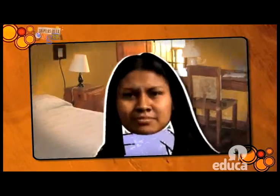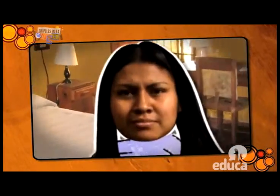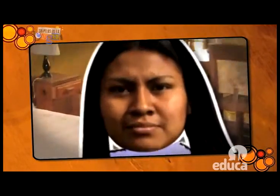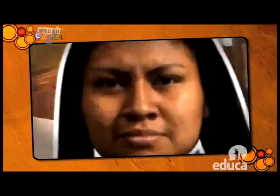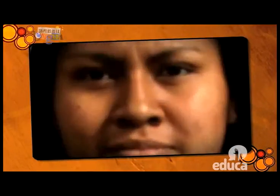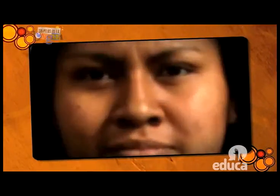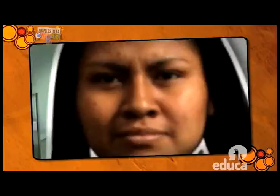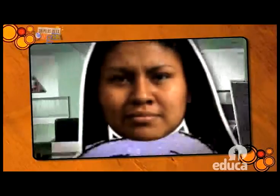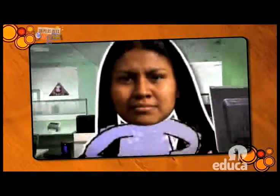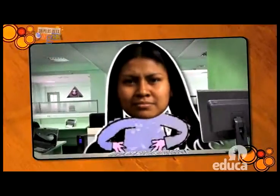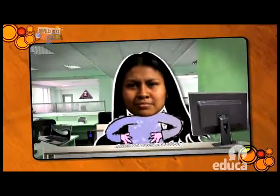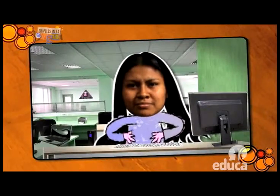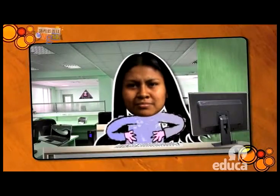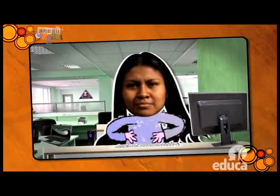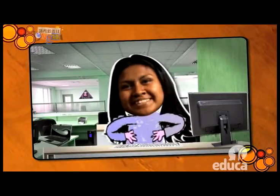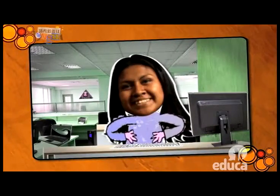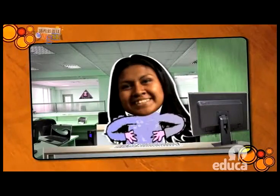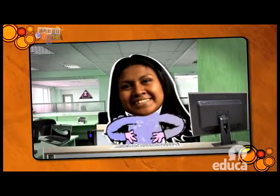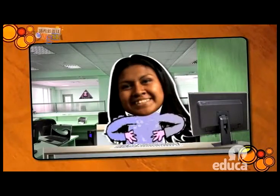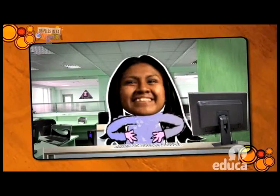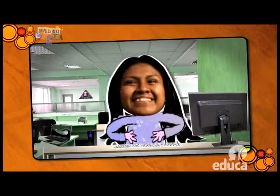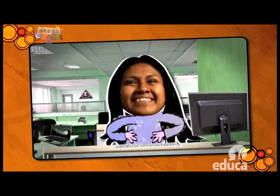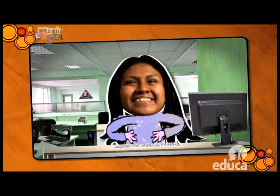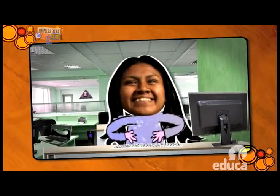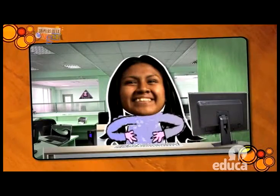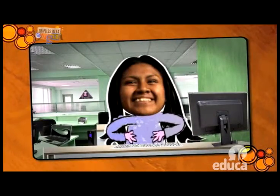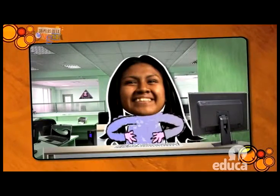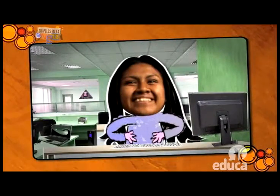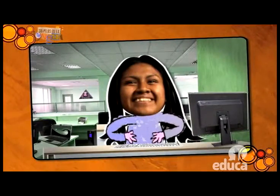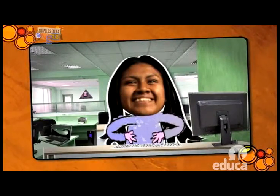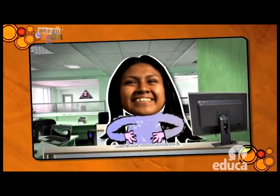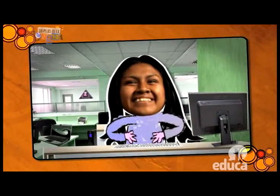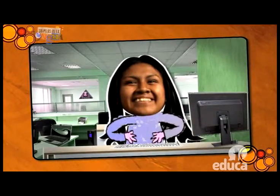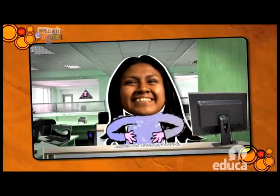ejemplo, me gustaría trabajar en una oficina dentro de un banco.